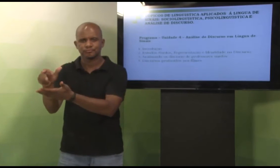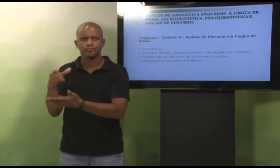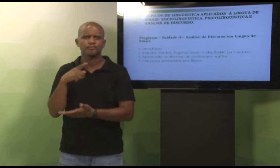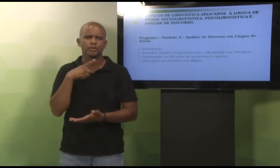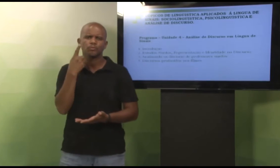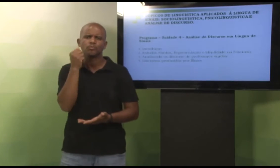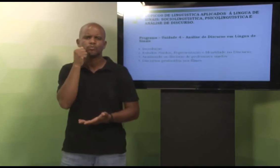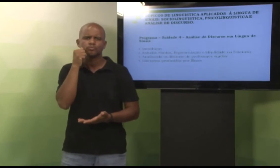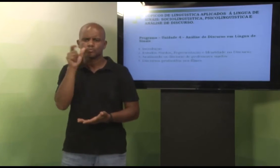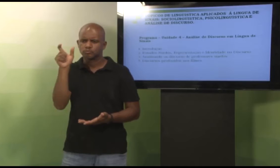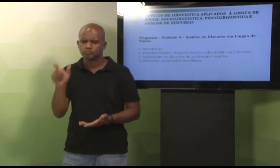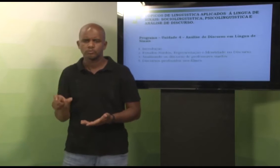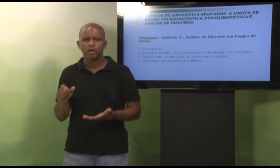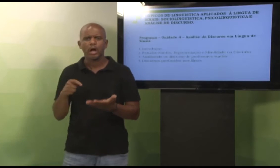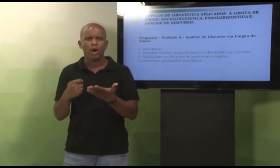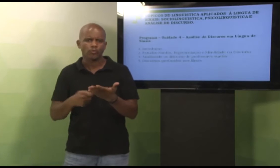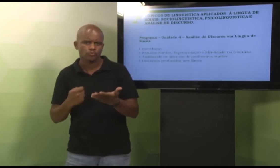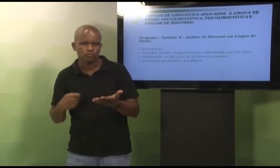alguns filmes